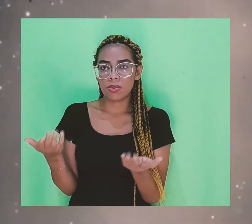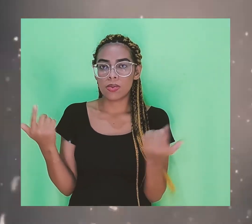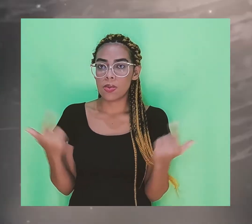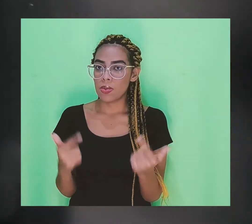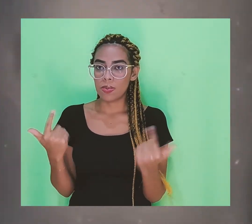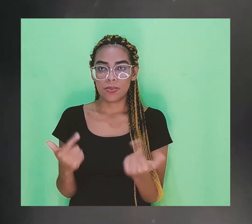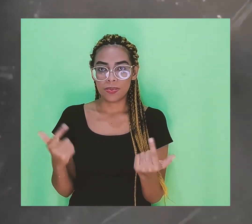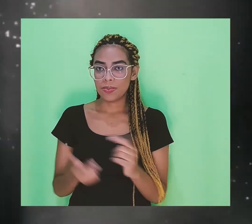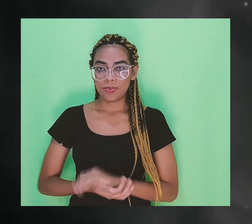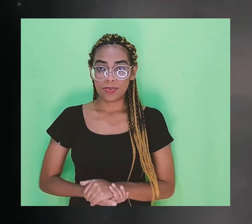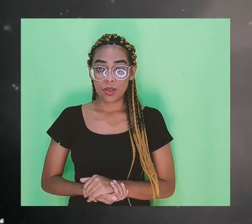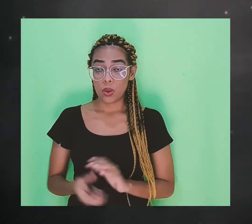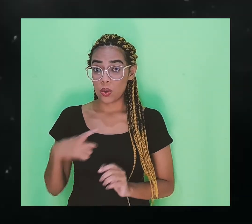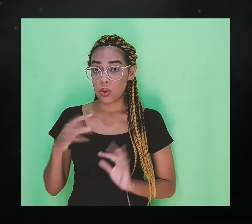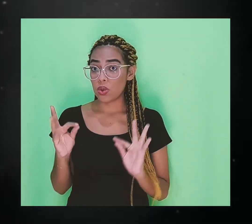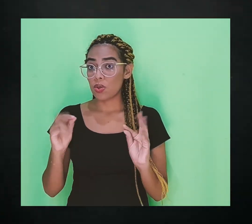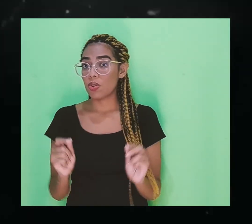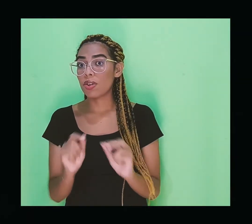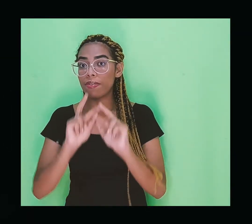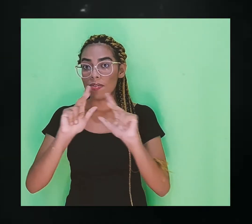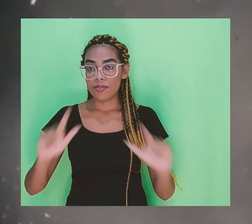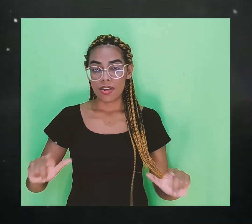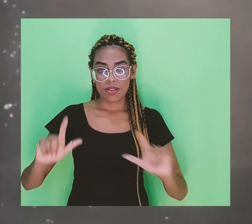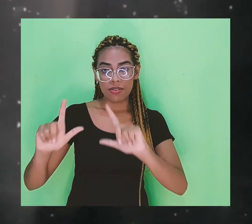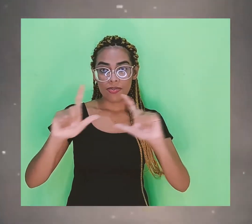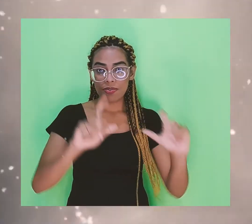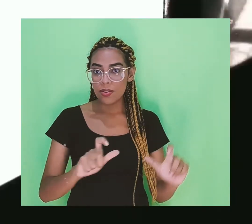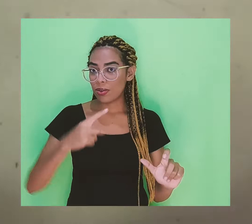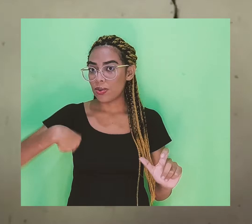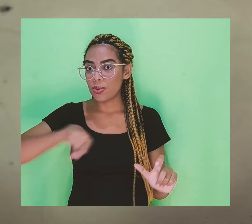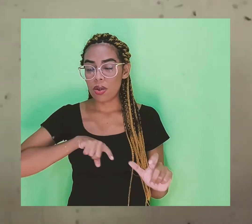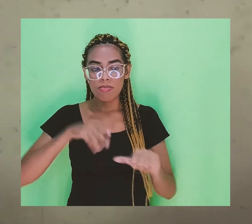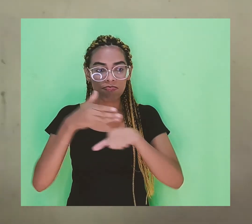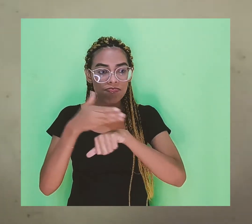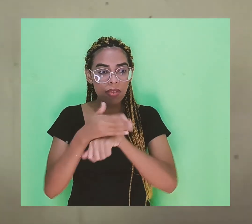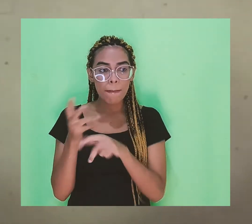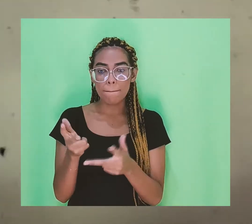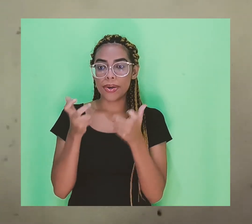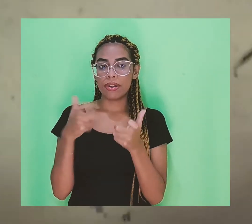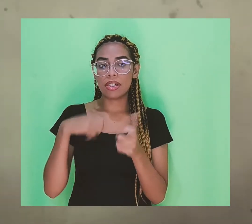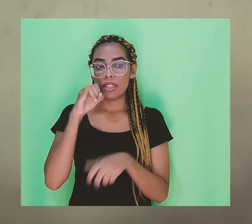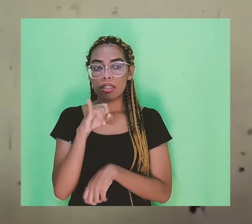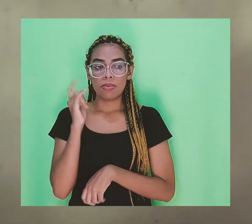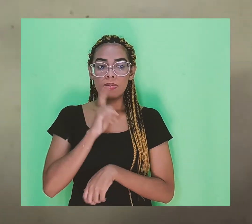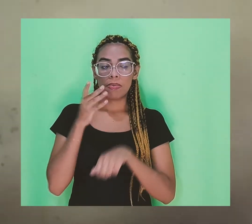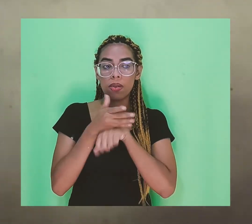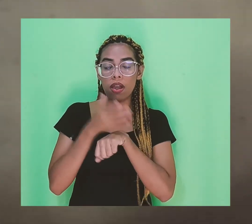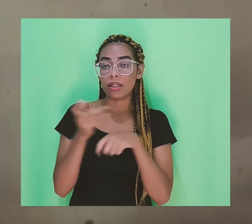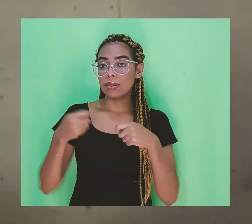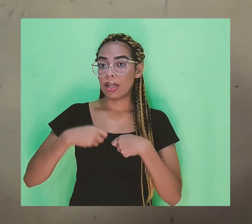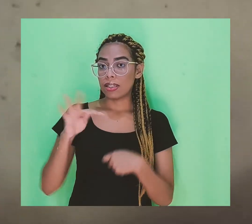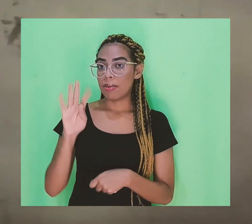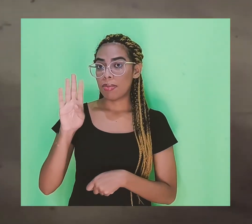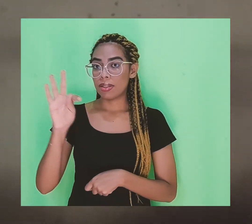não tem. A gente tem um monte de foto num drive que a gente dificilmente acessa e quando acessa é só para colocar um TBT.